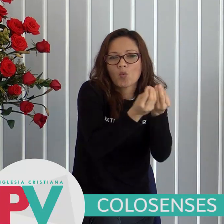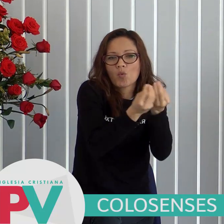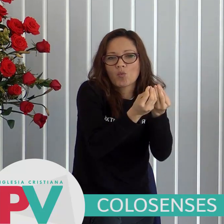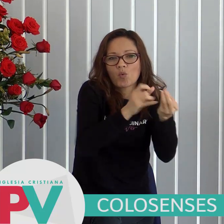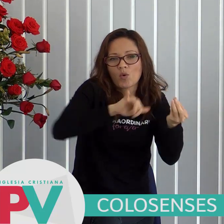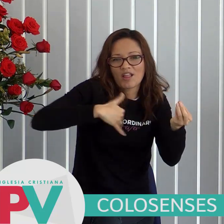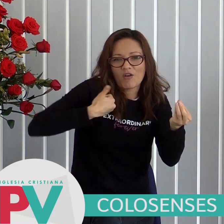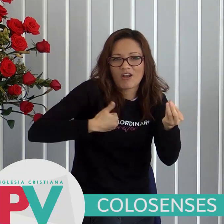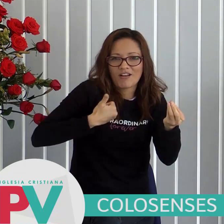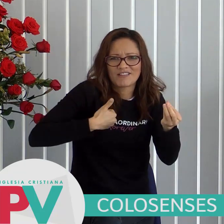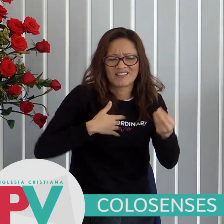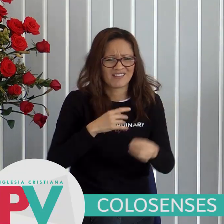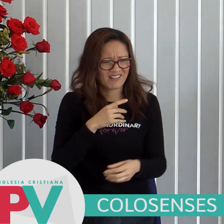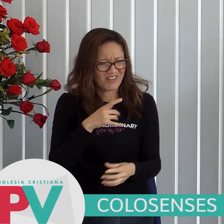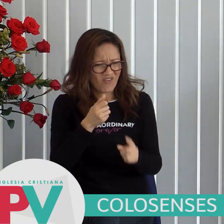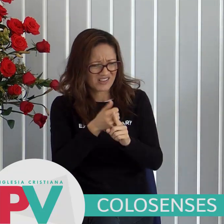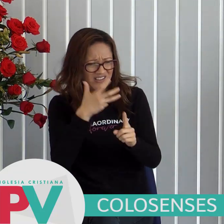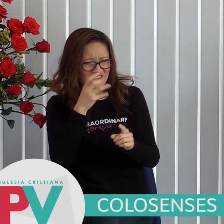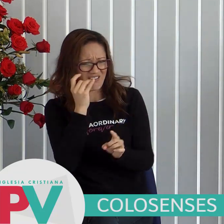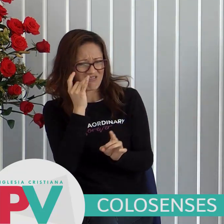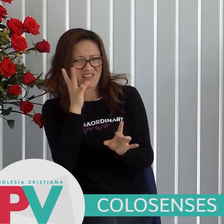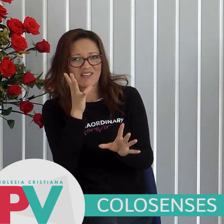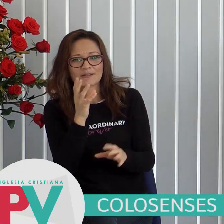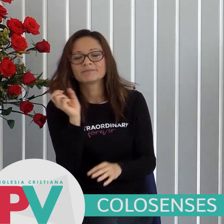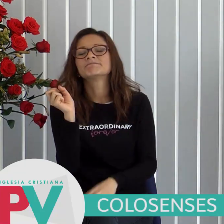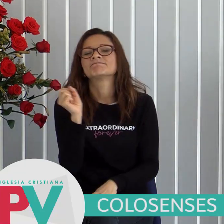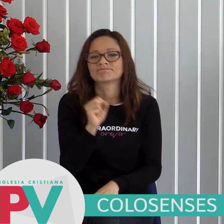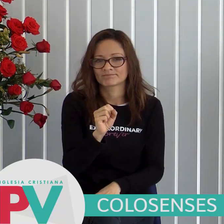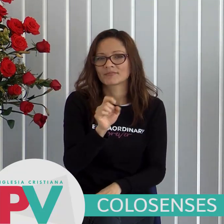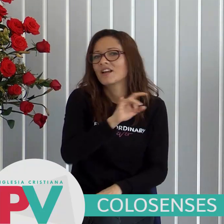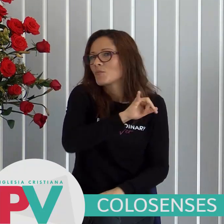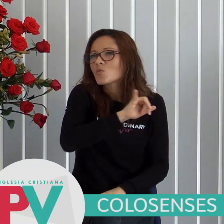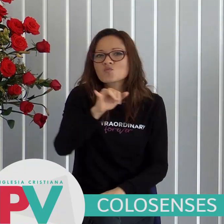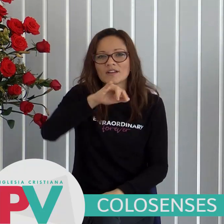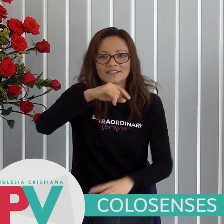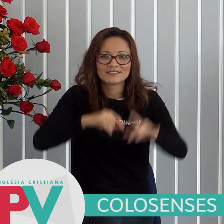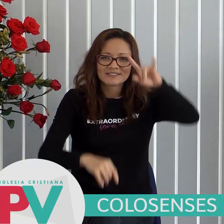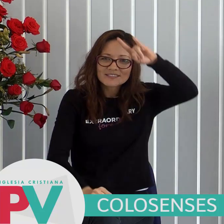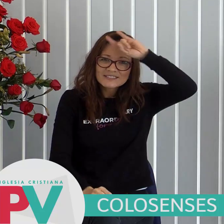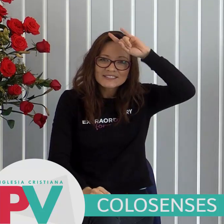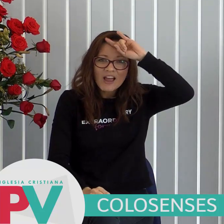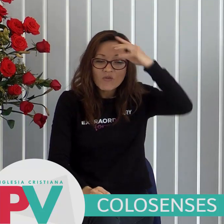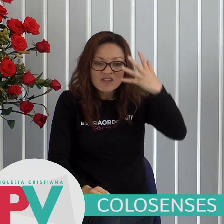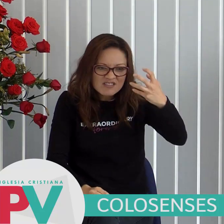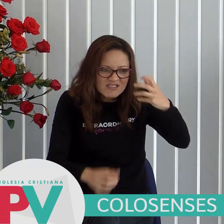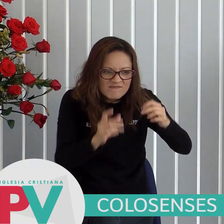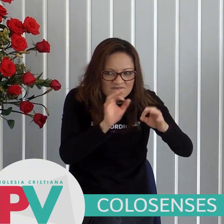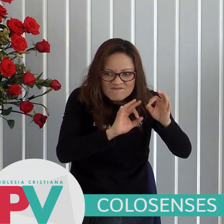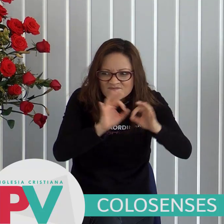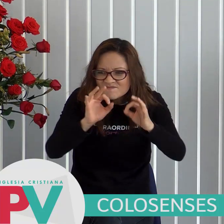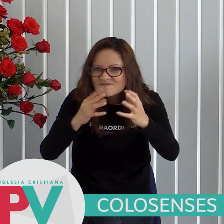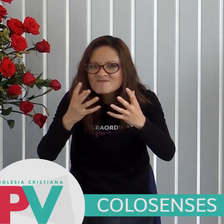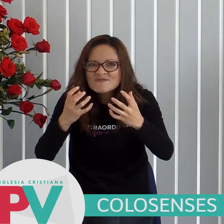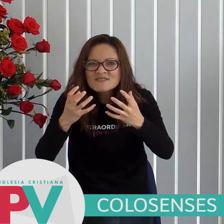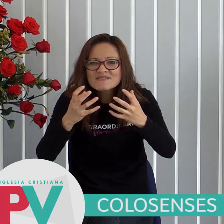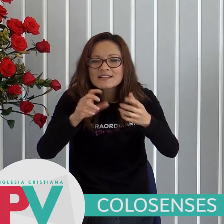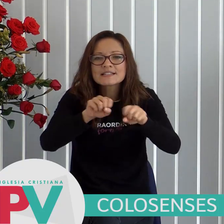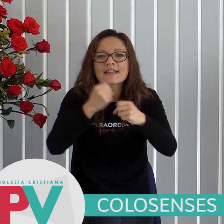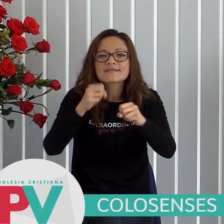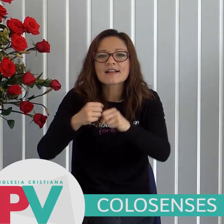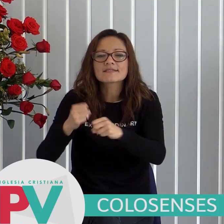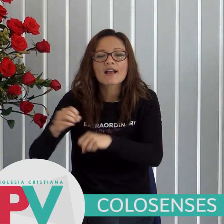Y uno dice, pero qué accidente tan absurdo. Bueno, pues sépalo, si dependiera de Satanás, nosotros